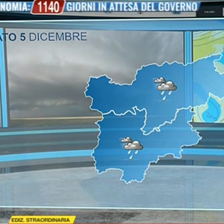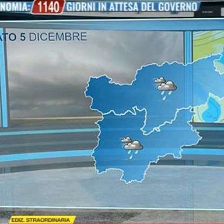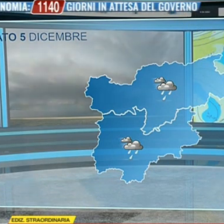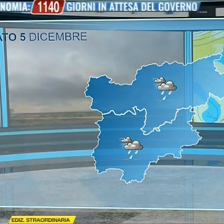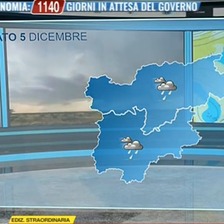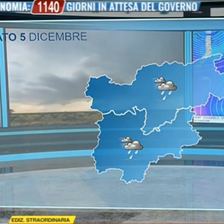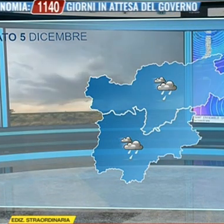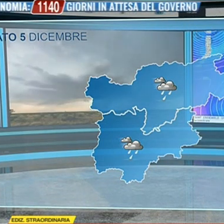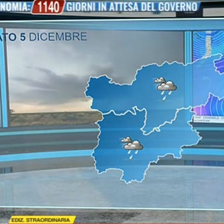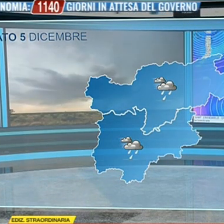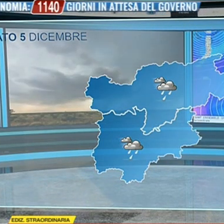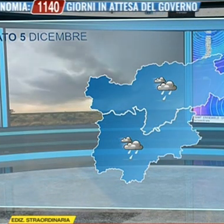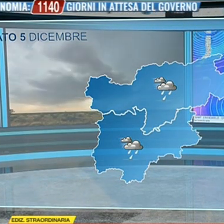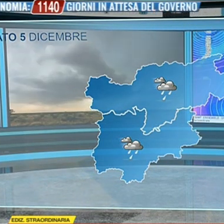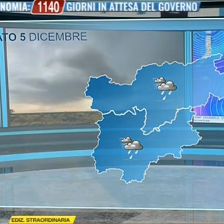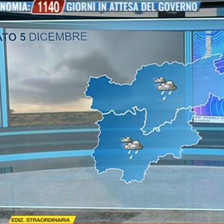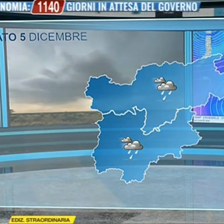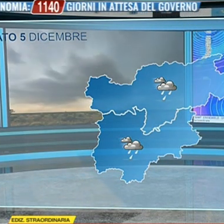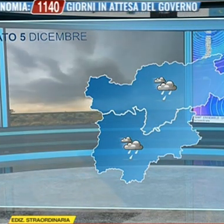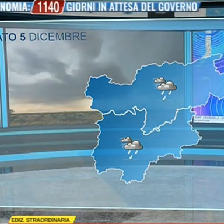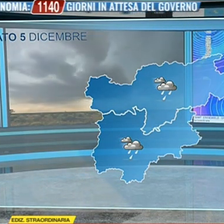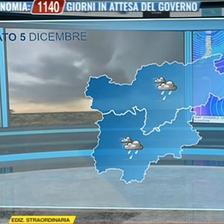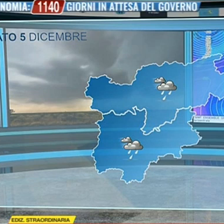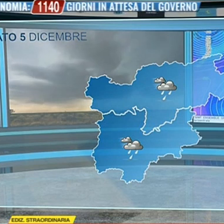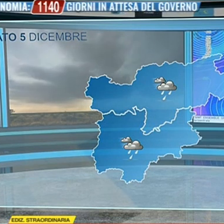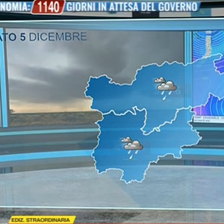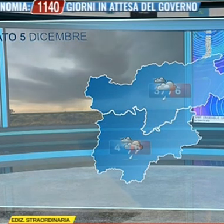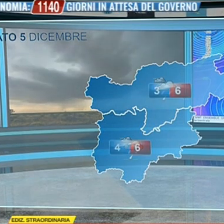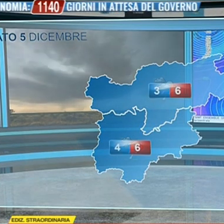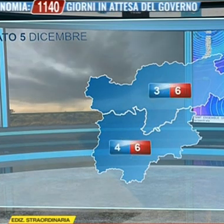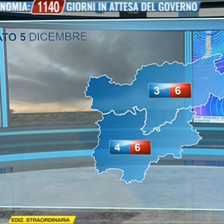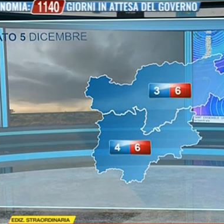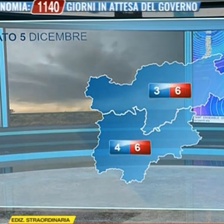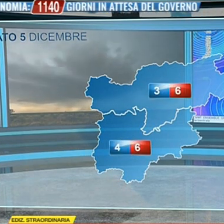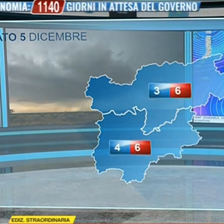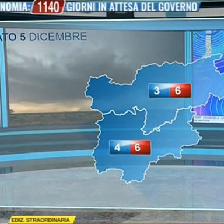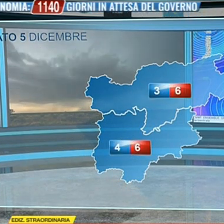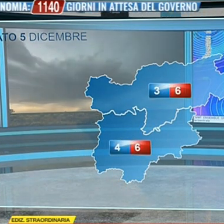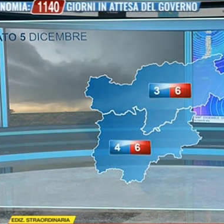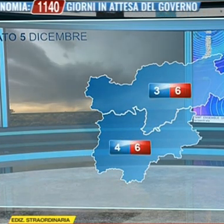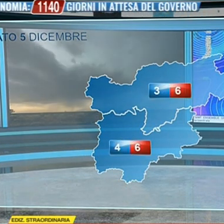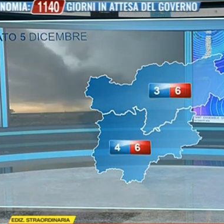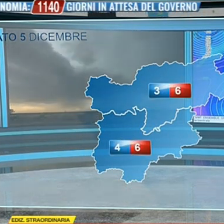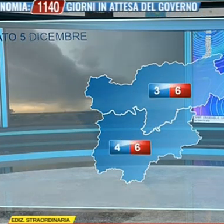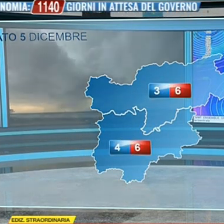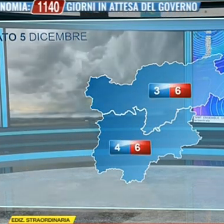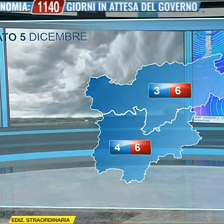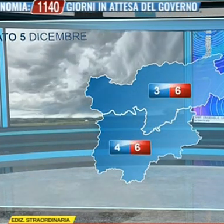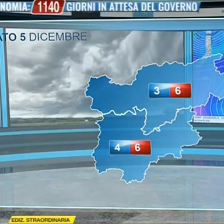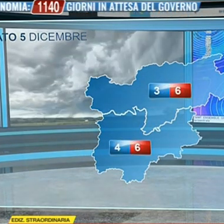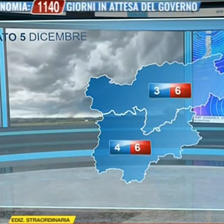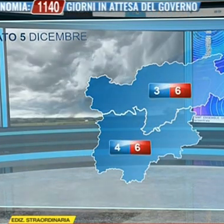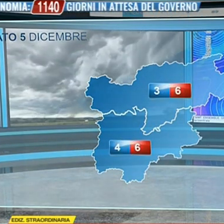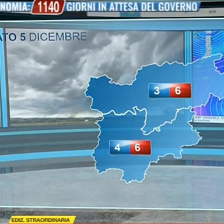nevicate anche al mattino, in graduale attenuazione a partire dal pomeriggio. Temperature minime intorno ai 3-4